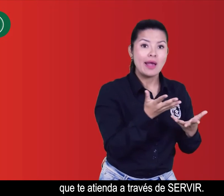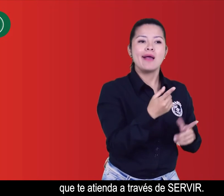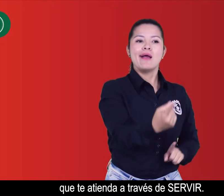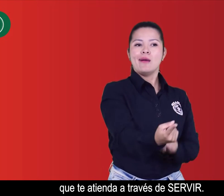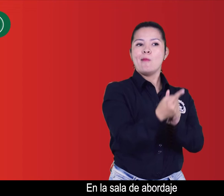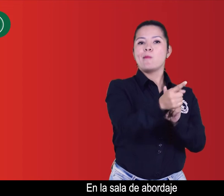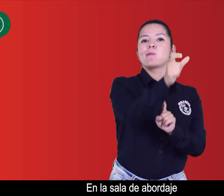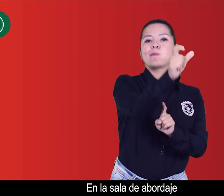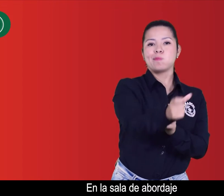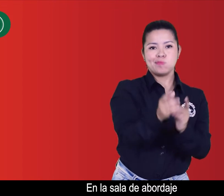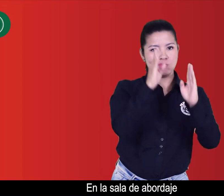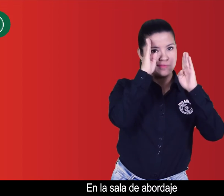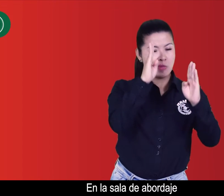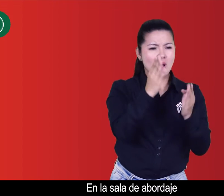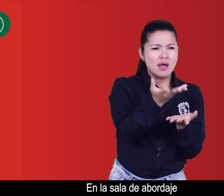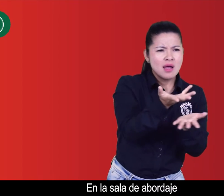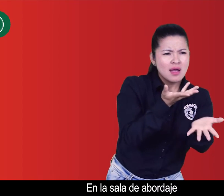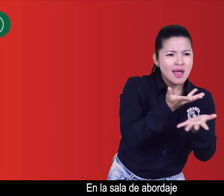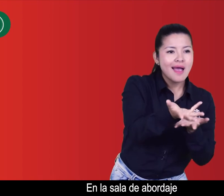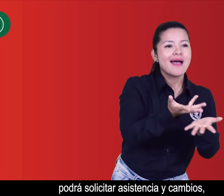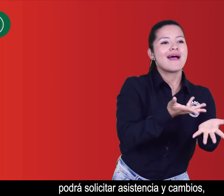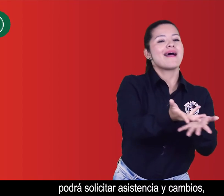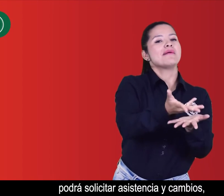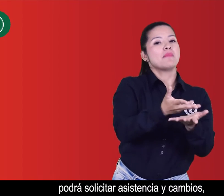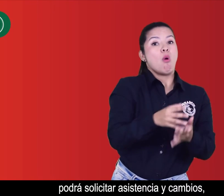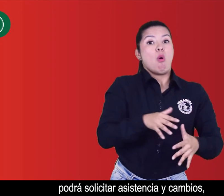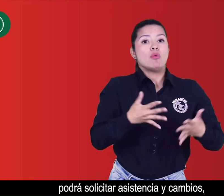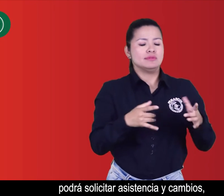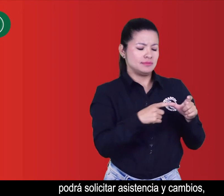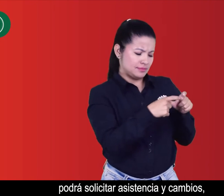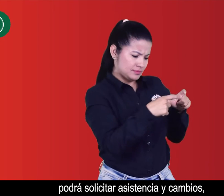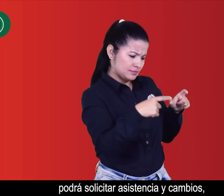En la sala de abordaje podrás solicitar asistencia